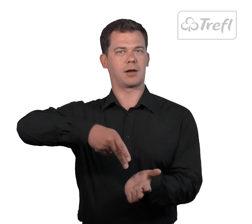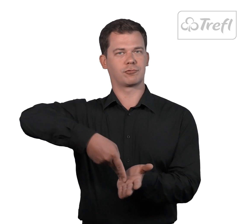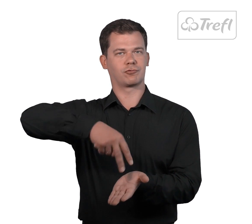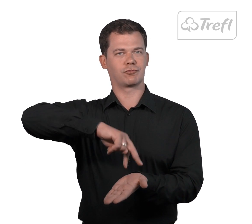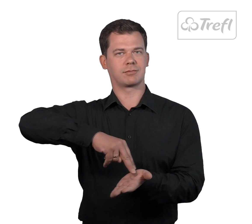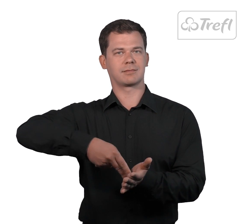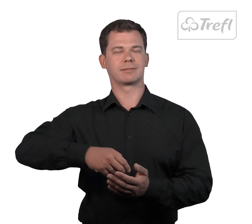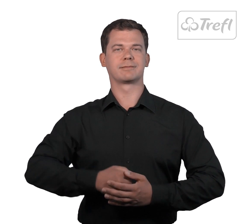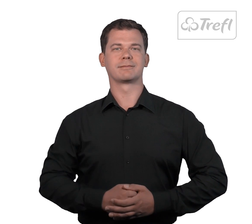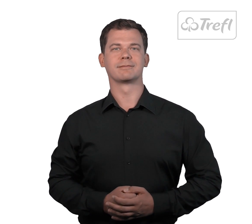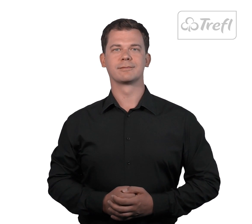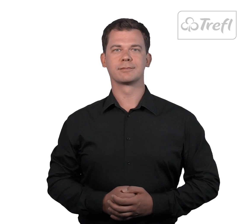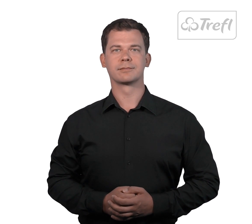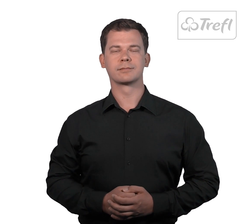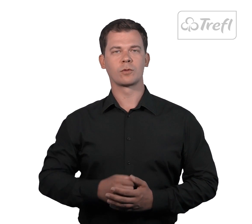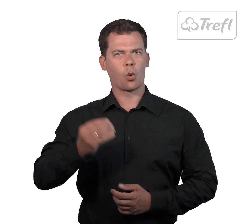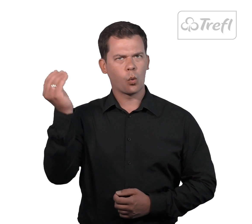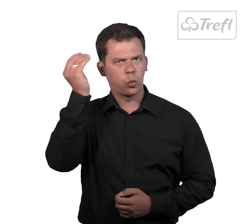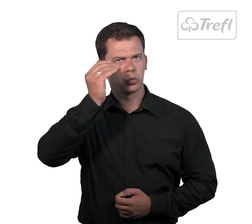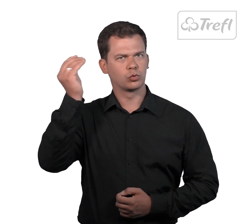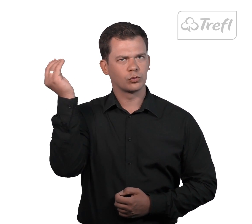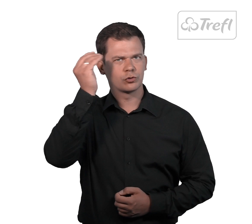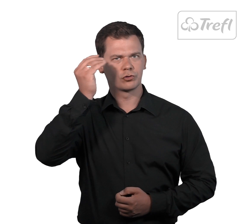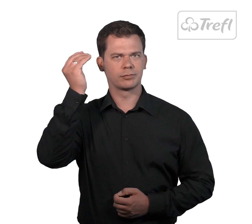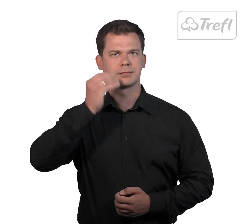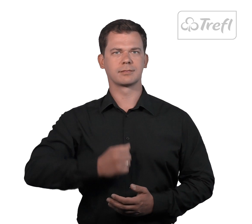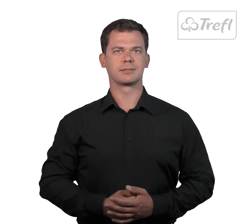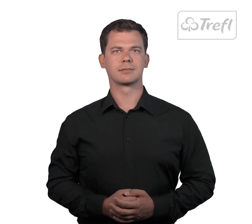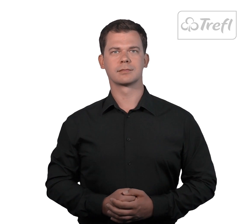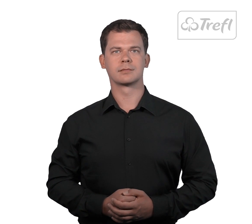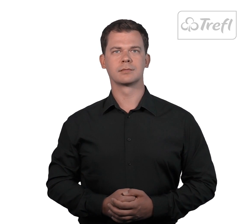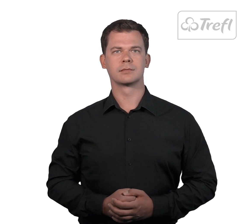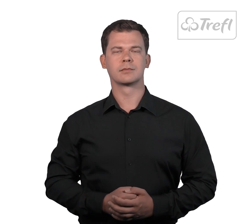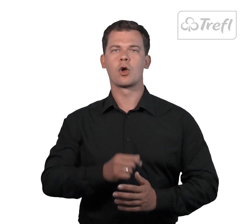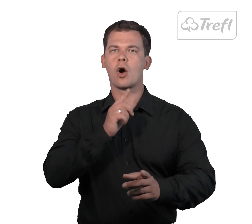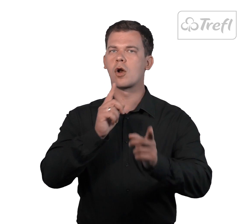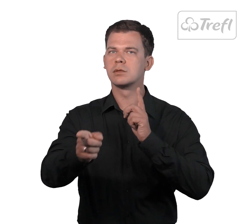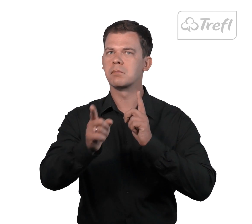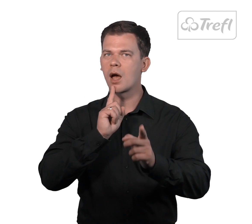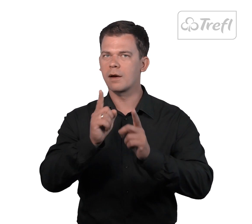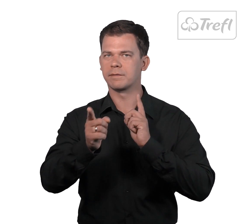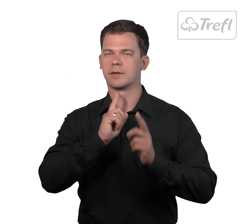Tańczyć. Uczyć się. Rozmawiać.